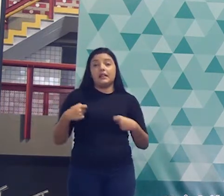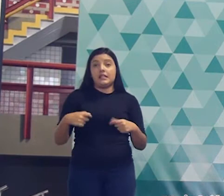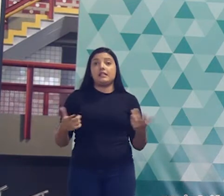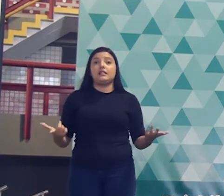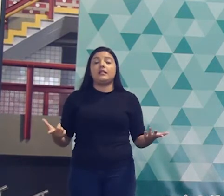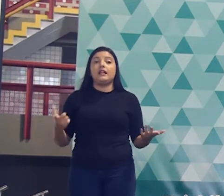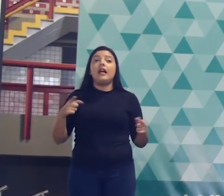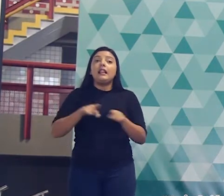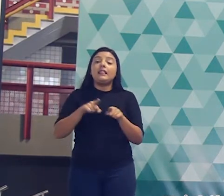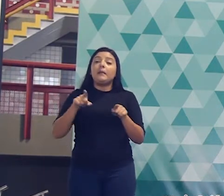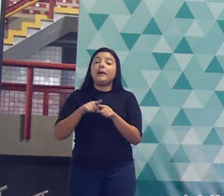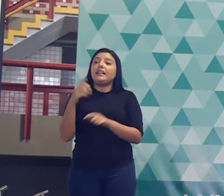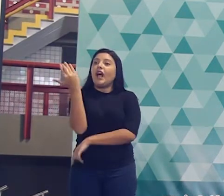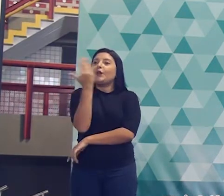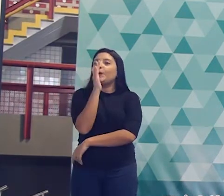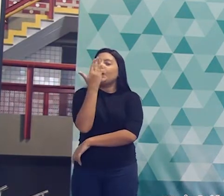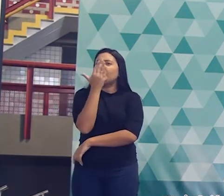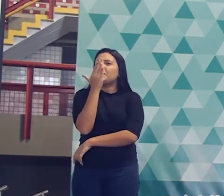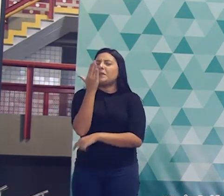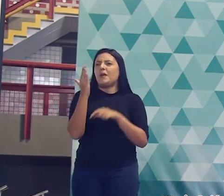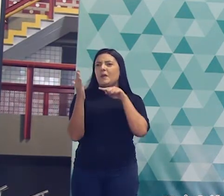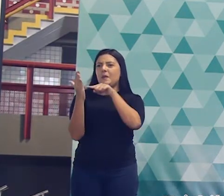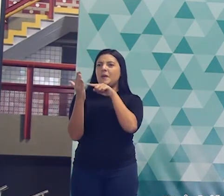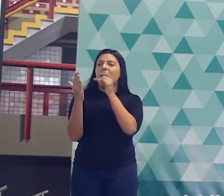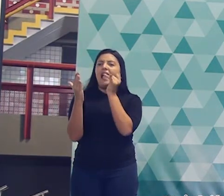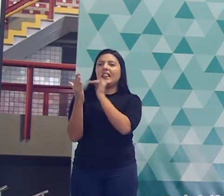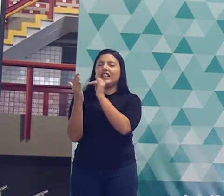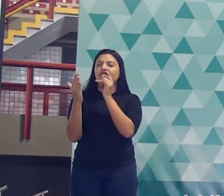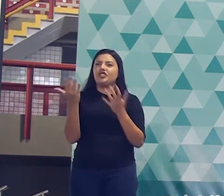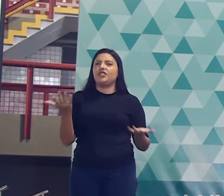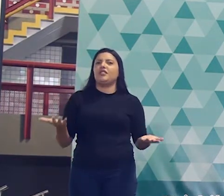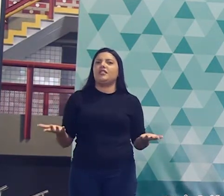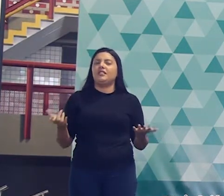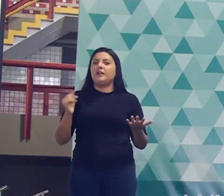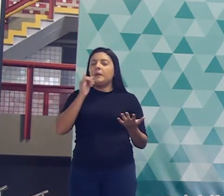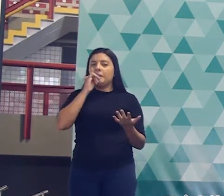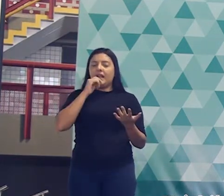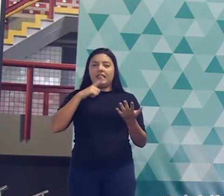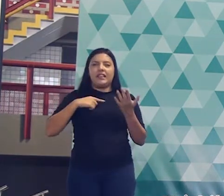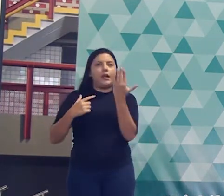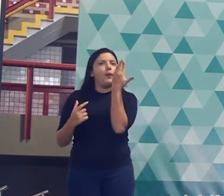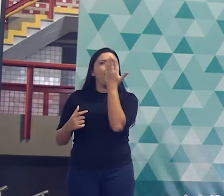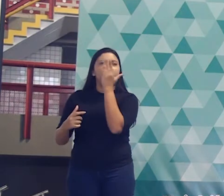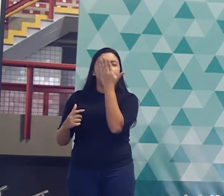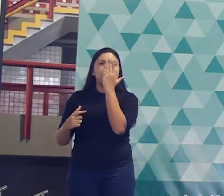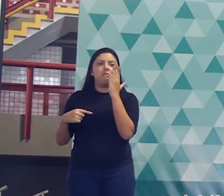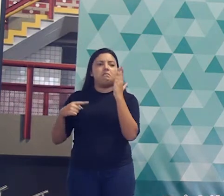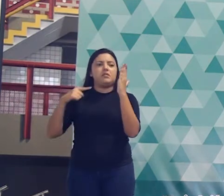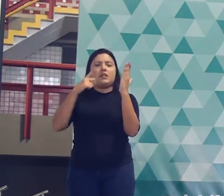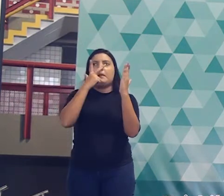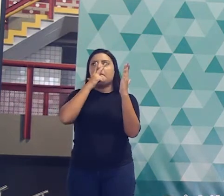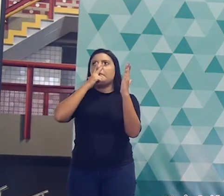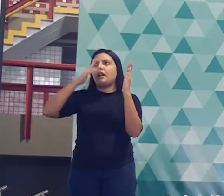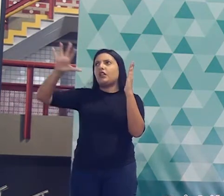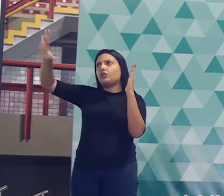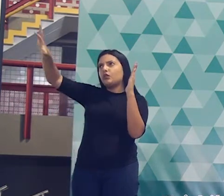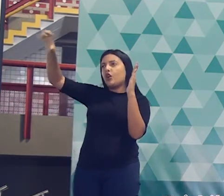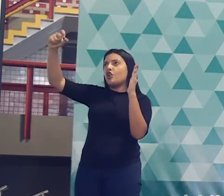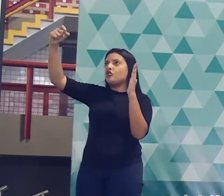energia do espelho. Vocês já ouviram falar da energia do espelho? Onde você tem um grande espelho, esse espelho absorve a energia do